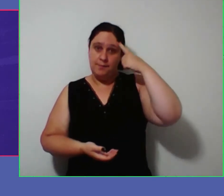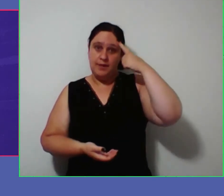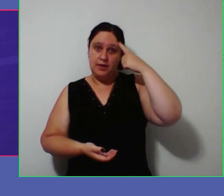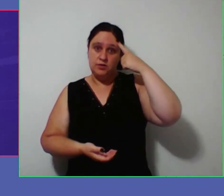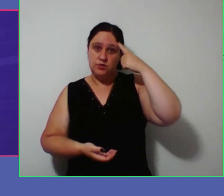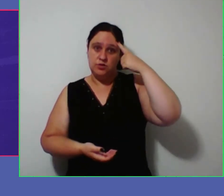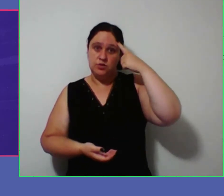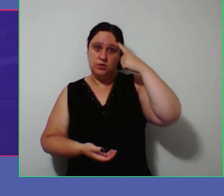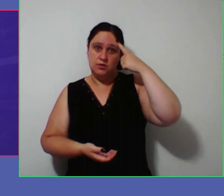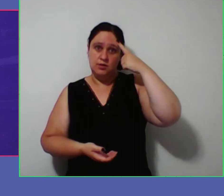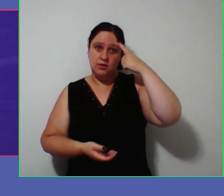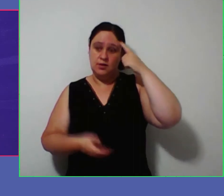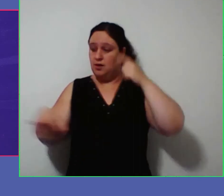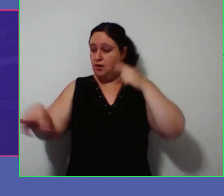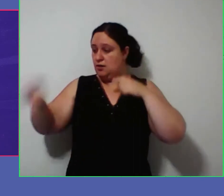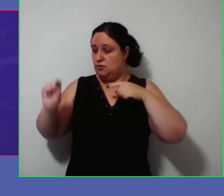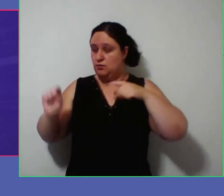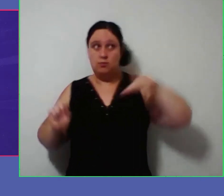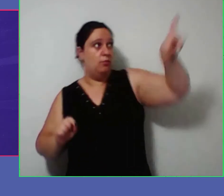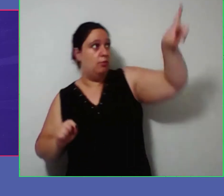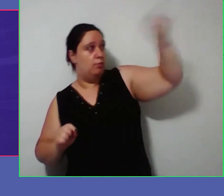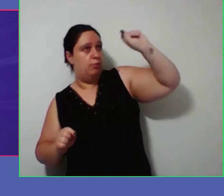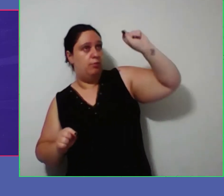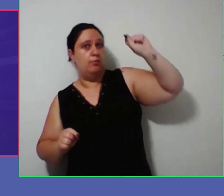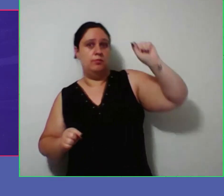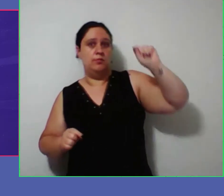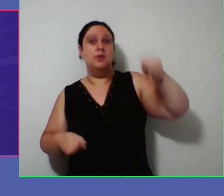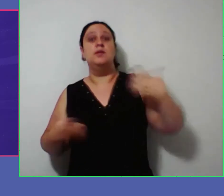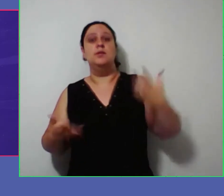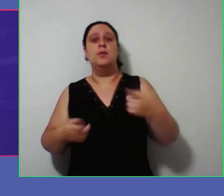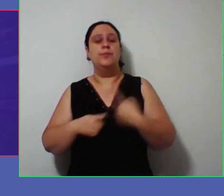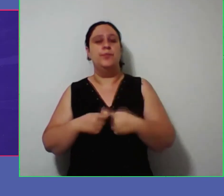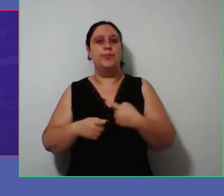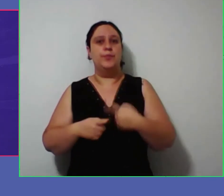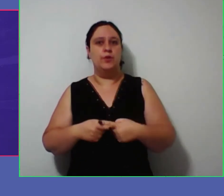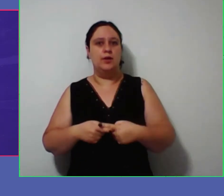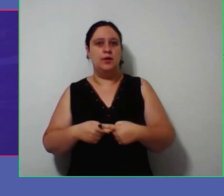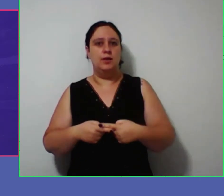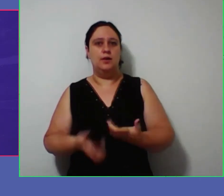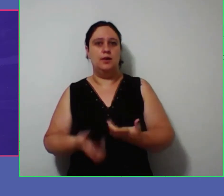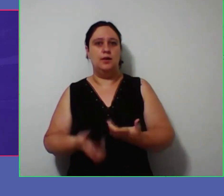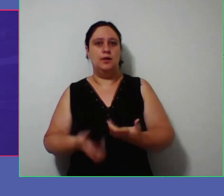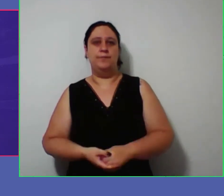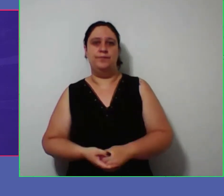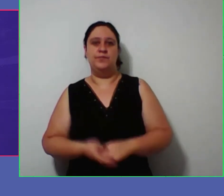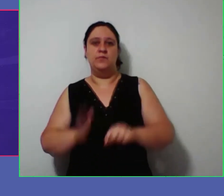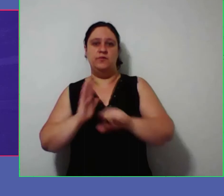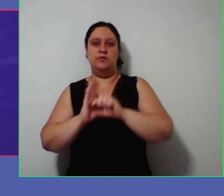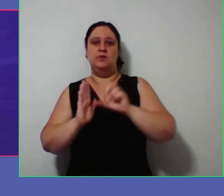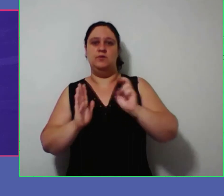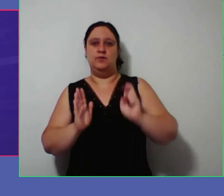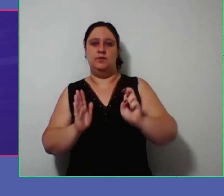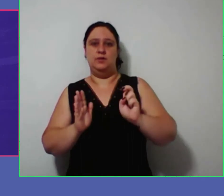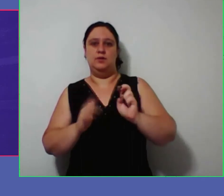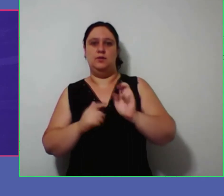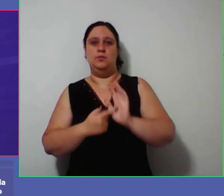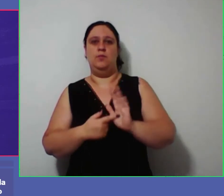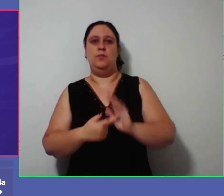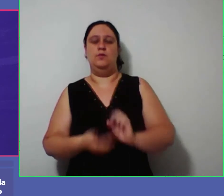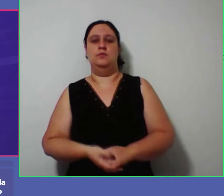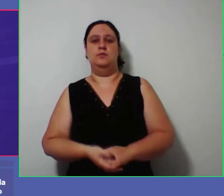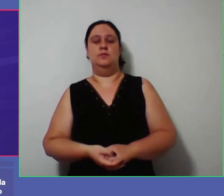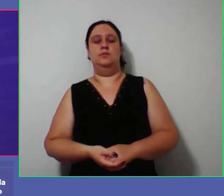coloco a minha mente, né, aqui diz assim, versículo 5, porque os que se inclinam